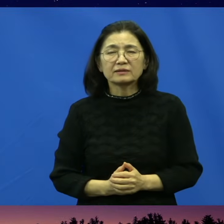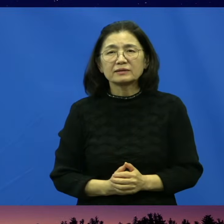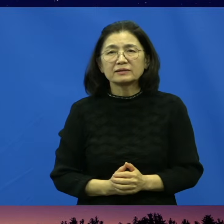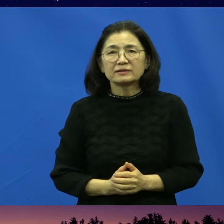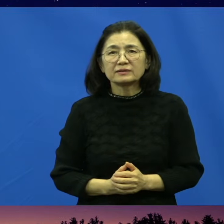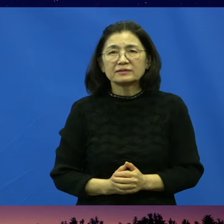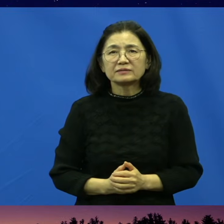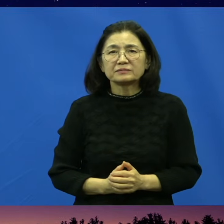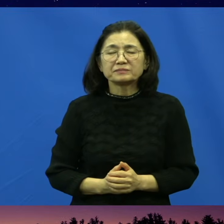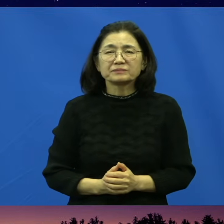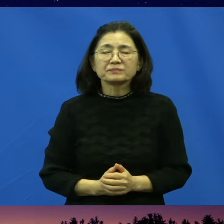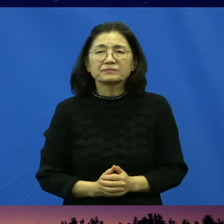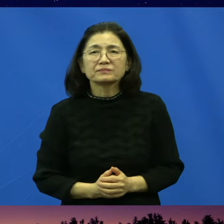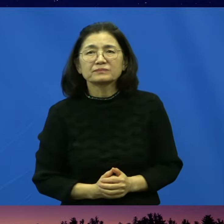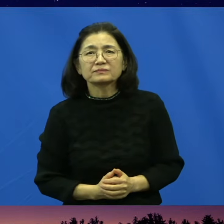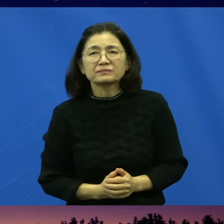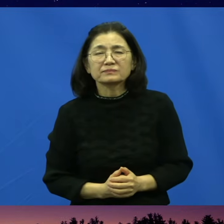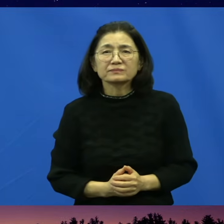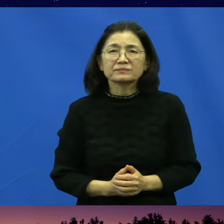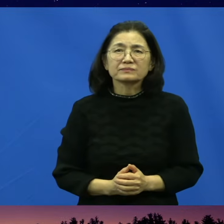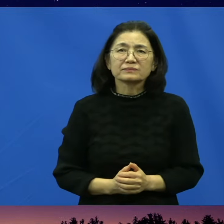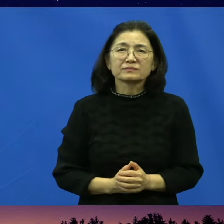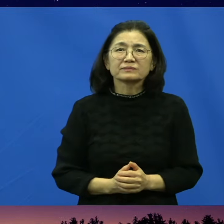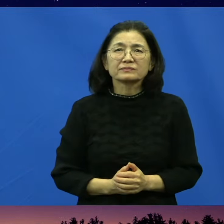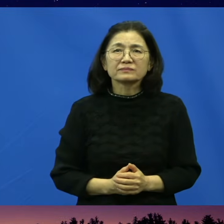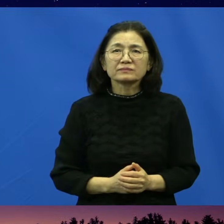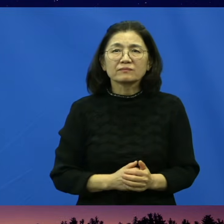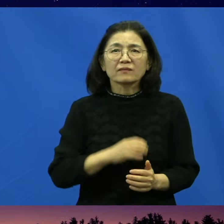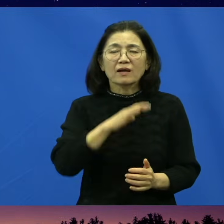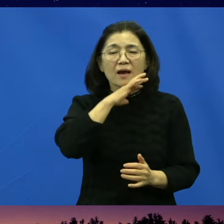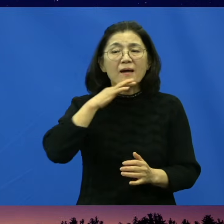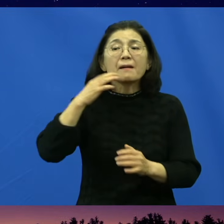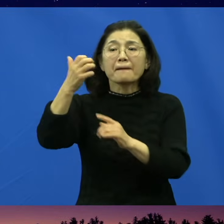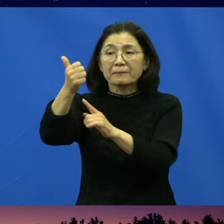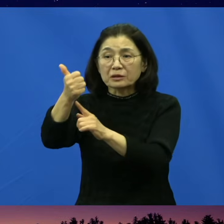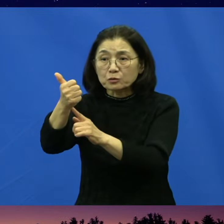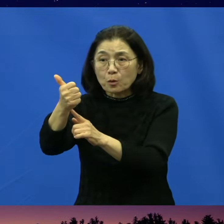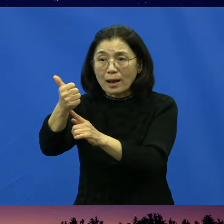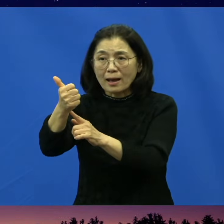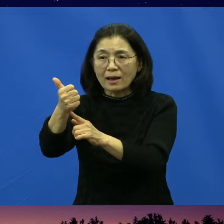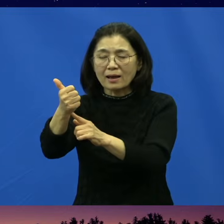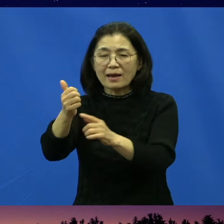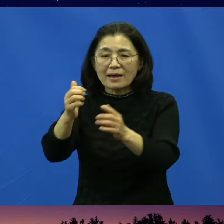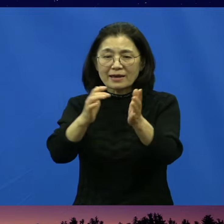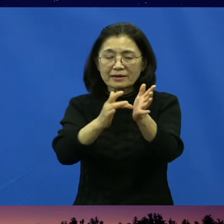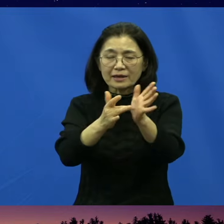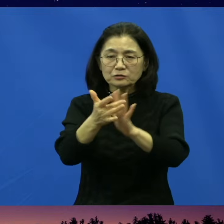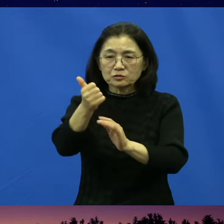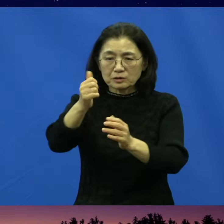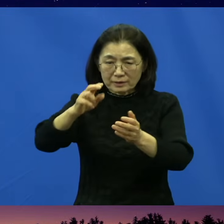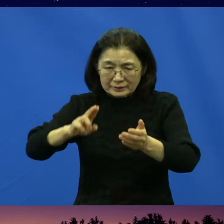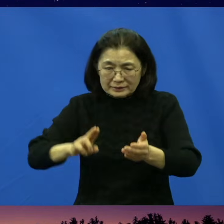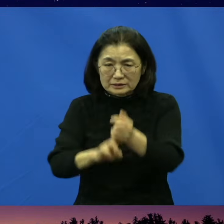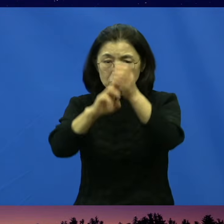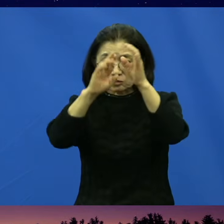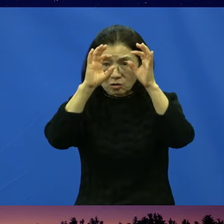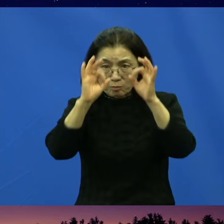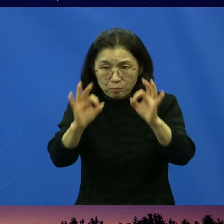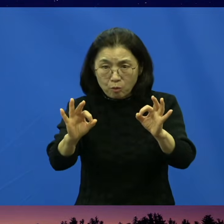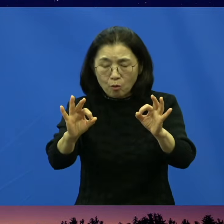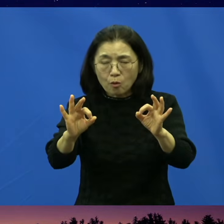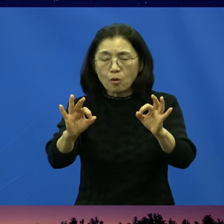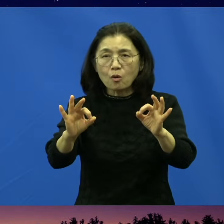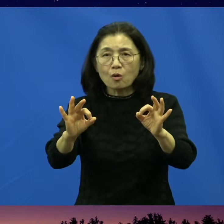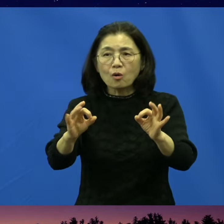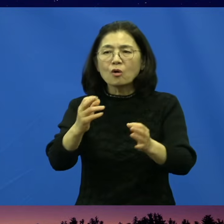절규는 어쩌면 당연한 것입니다. 베드로가 예수님의 이 기적을 직면하고 난 다음에